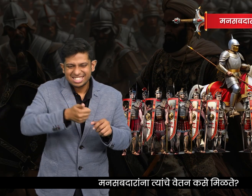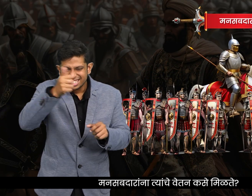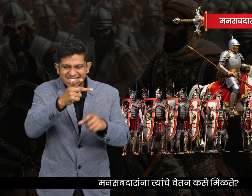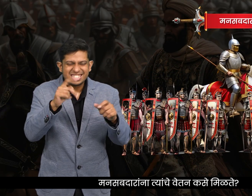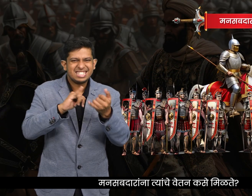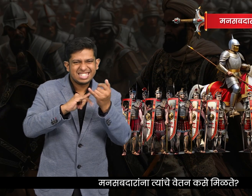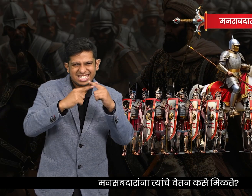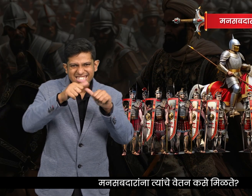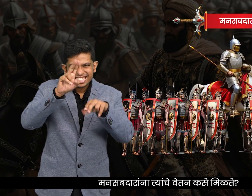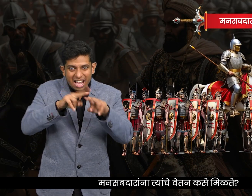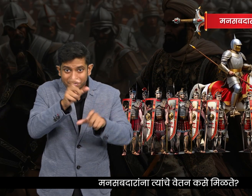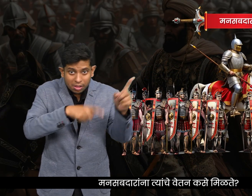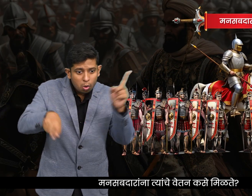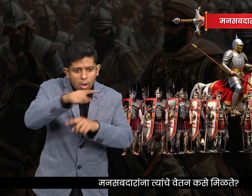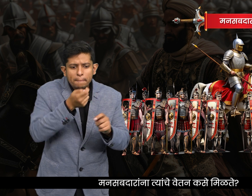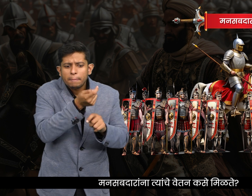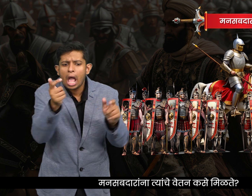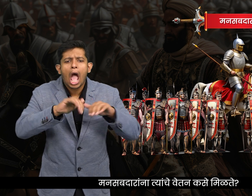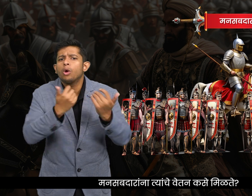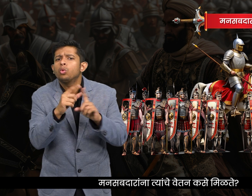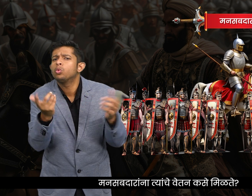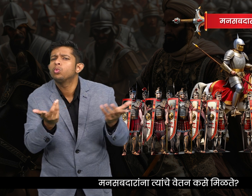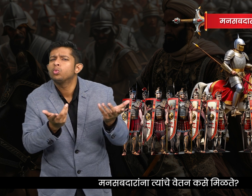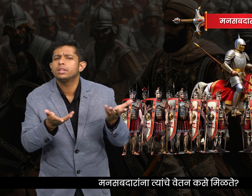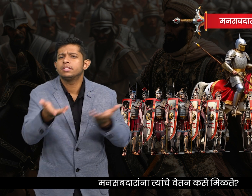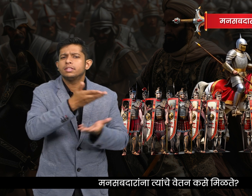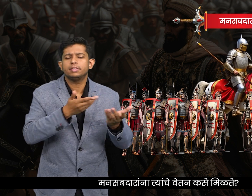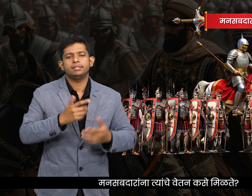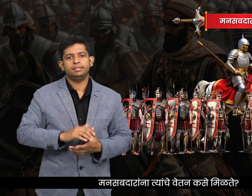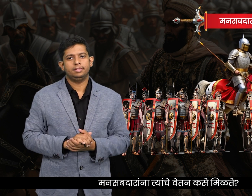मनसबदारांना त्यांचे वेतन कसे मिळते ते.